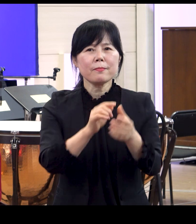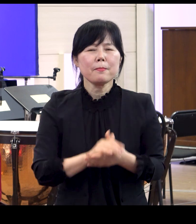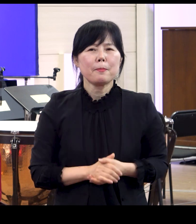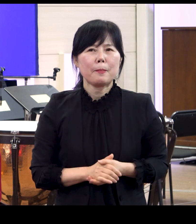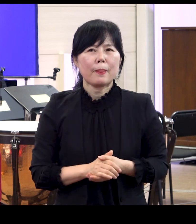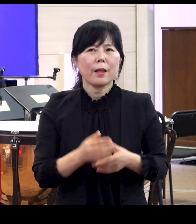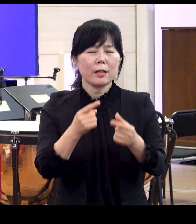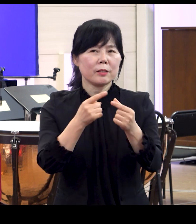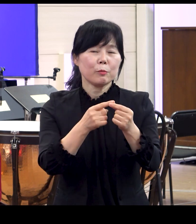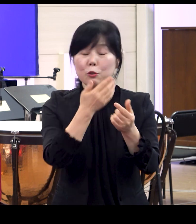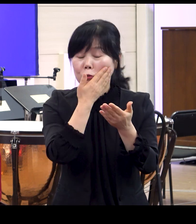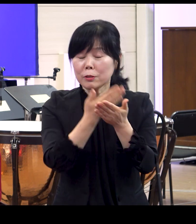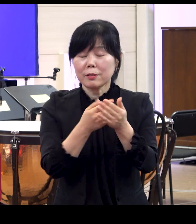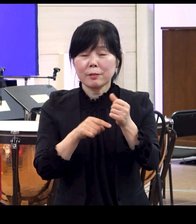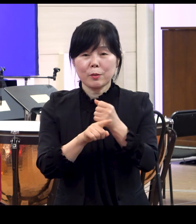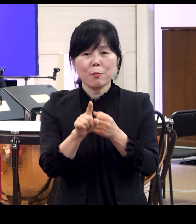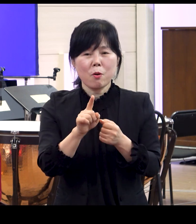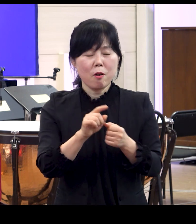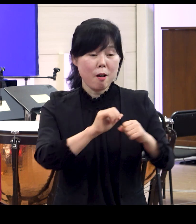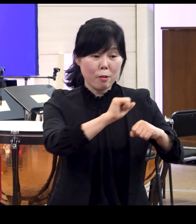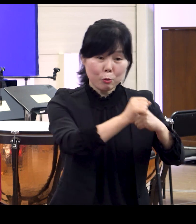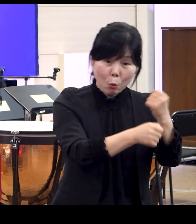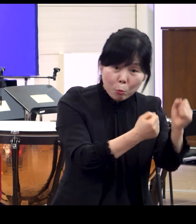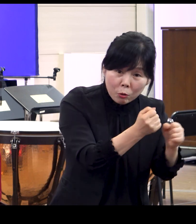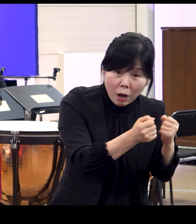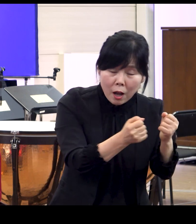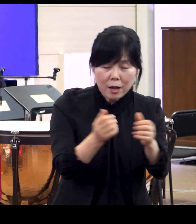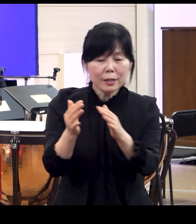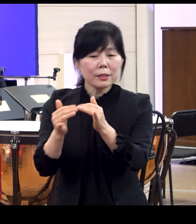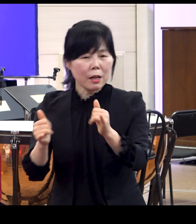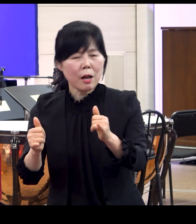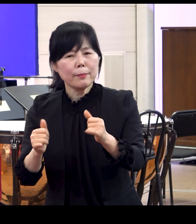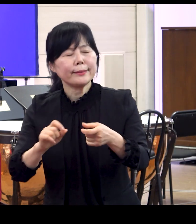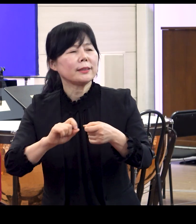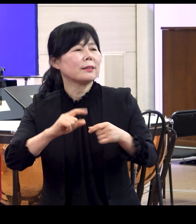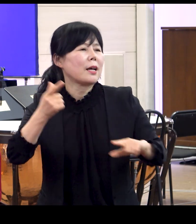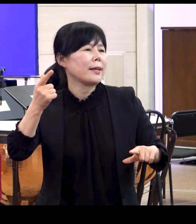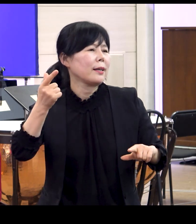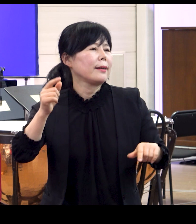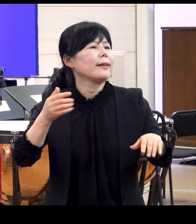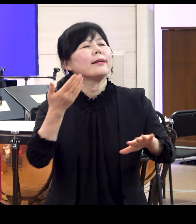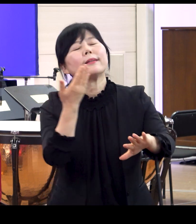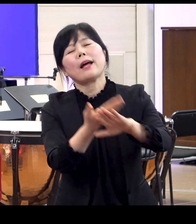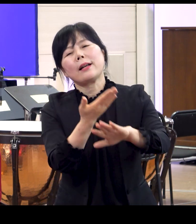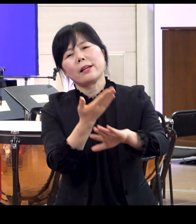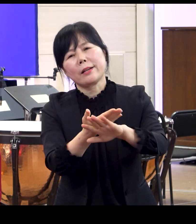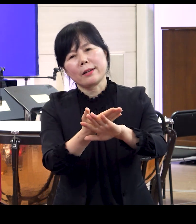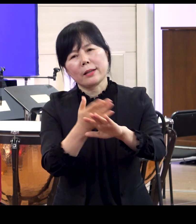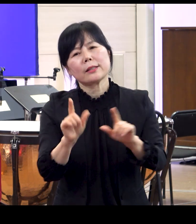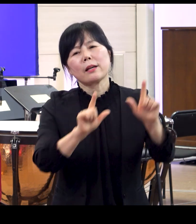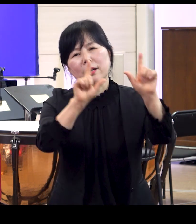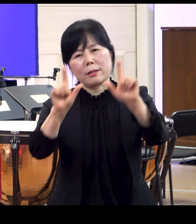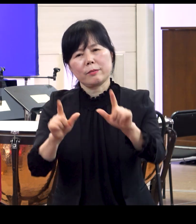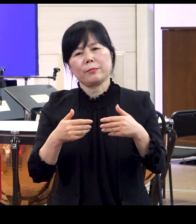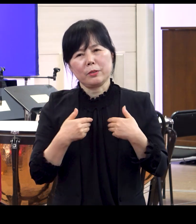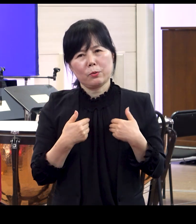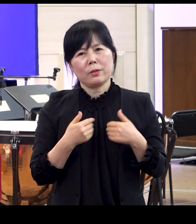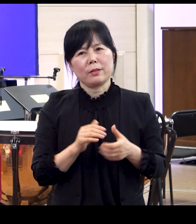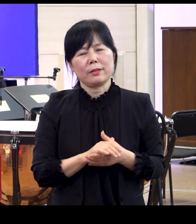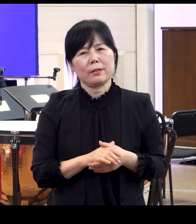뭐냐? 첫 번째 메시지는 바로 동물과는 달라야 한다라는 겁니다. 동물과는 달라야